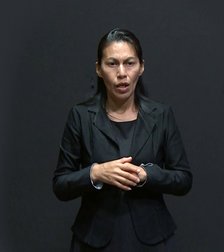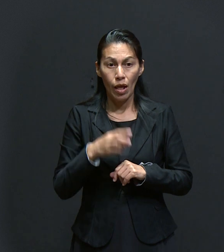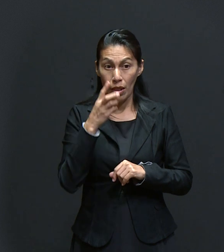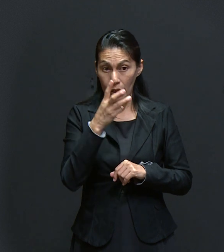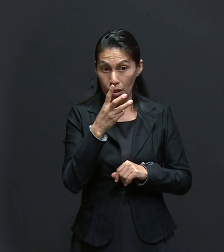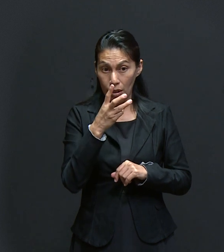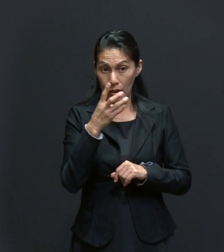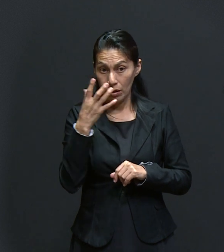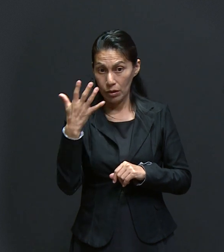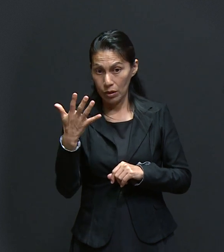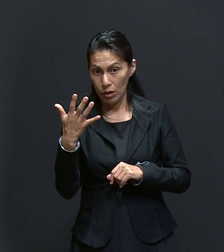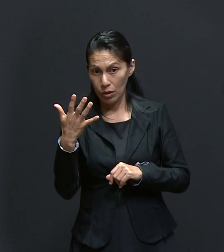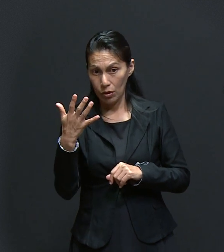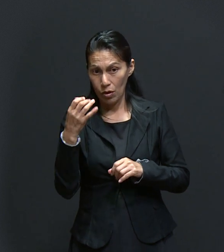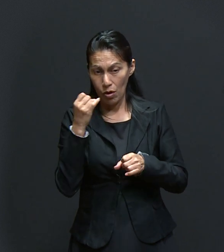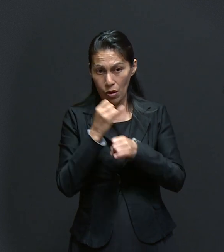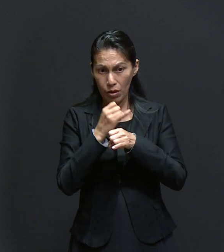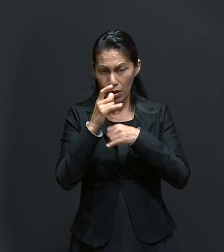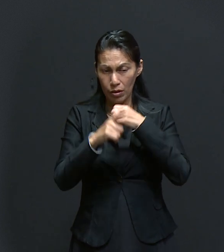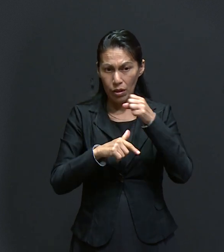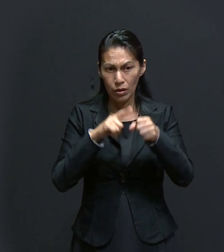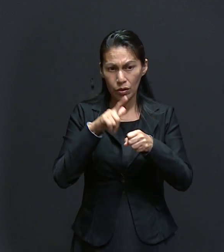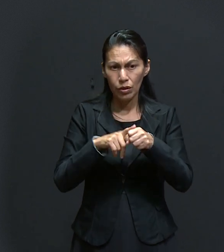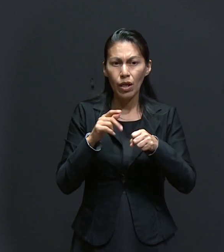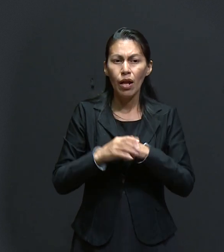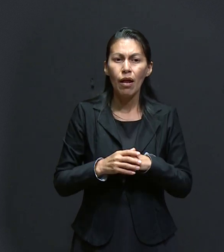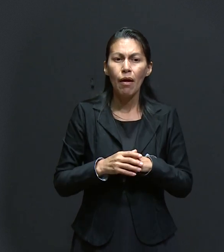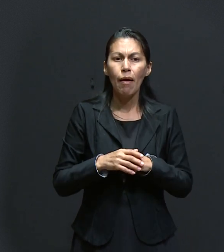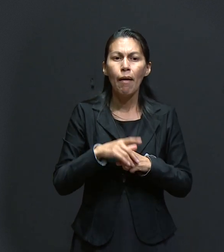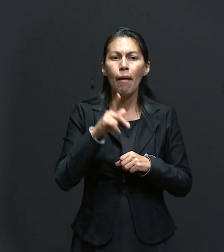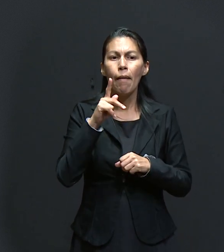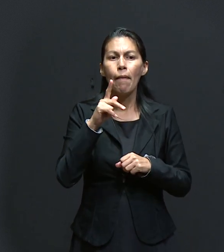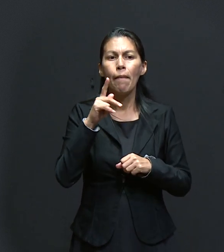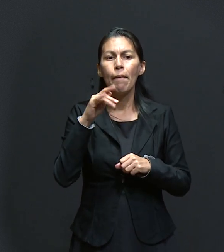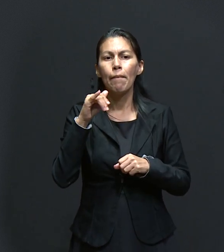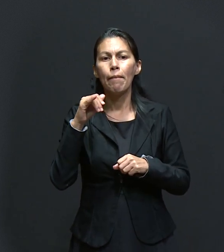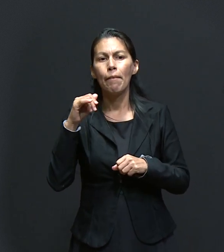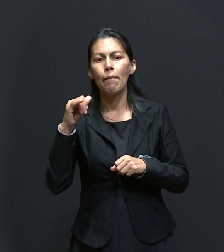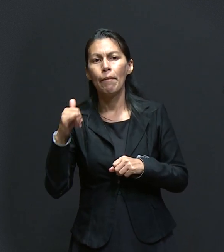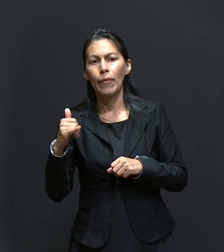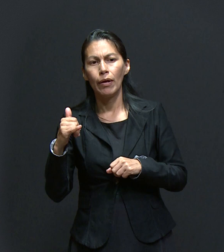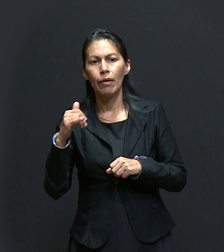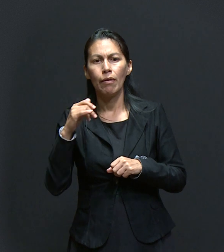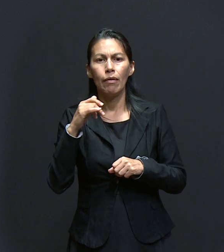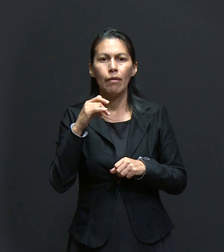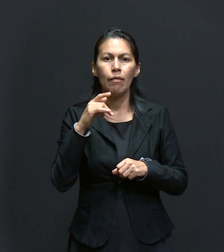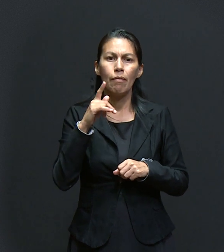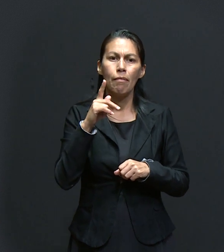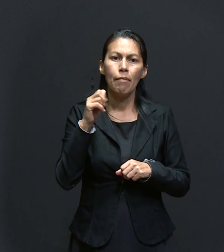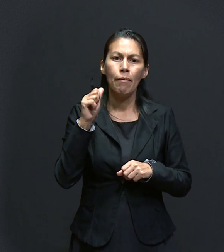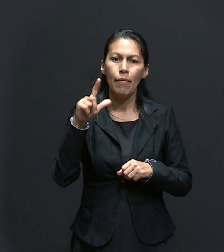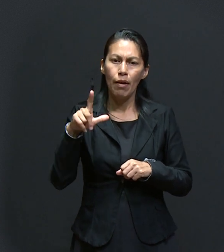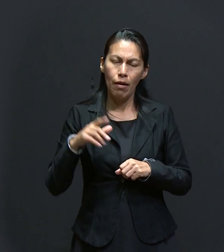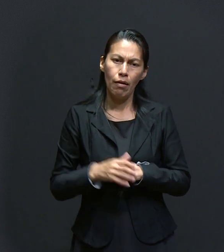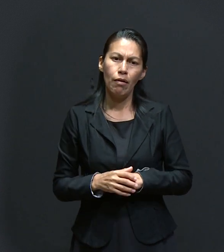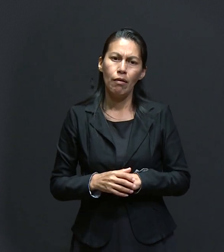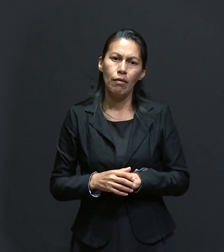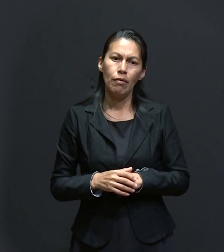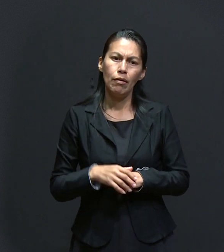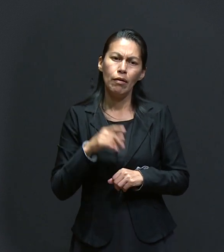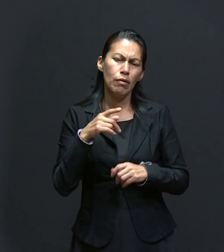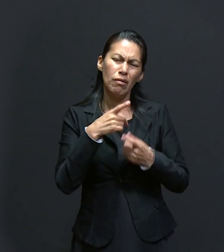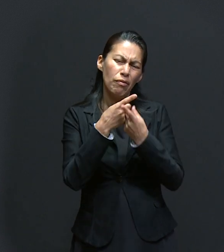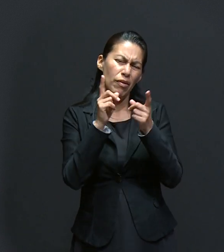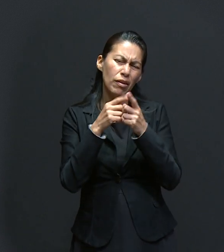costa rica luego 3 y 5 es fue opción internacional paypal y ya que